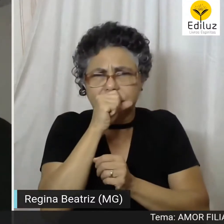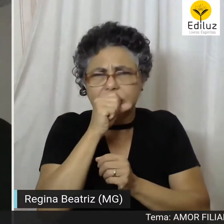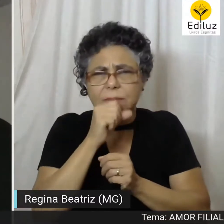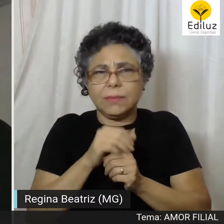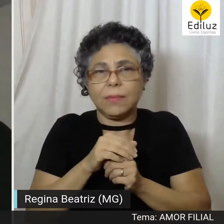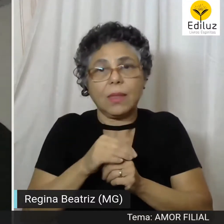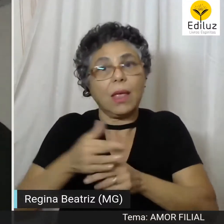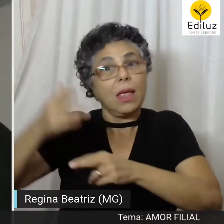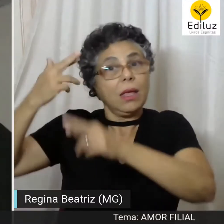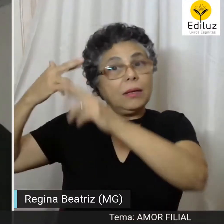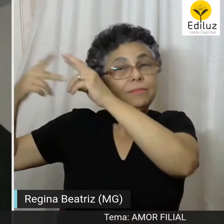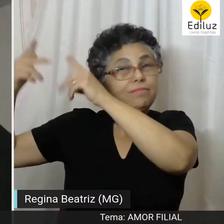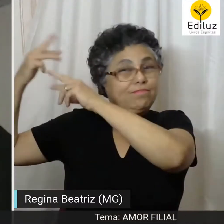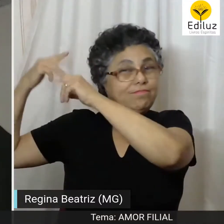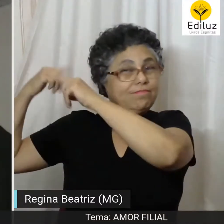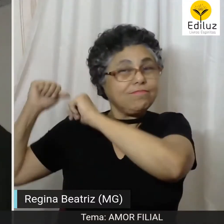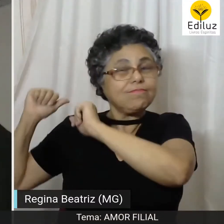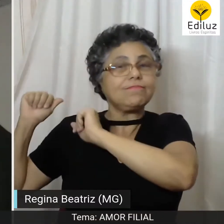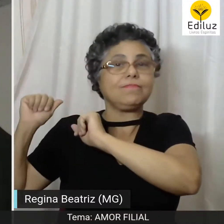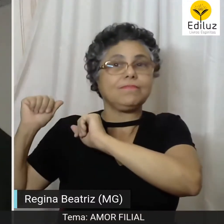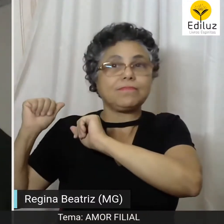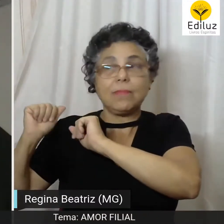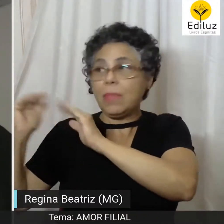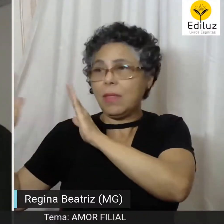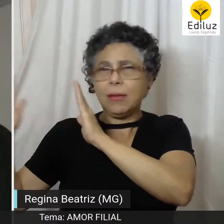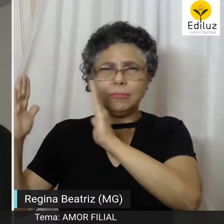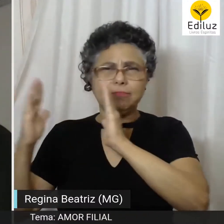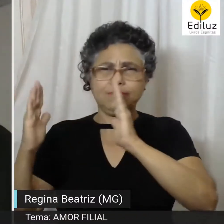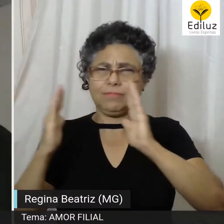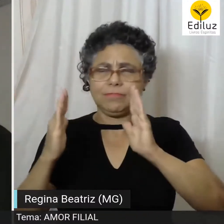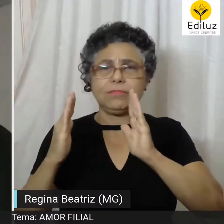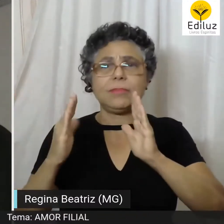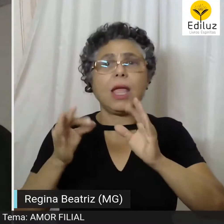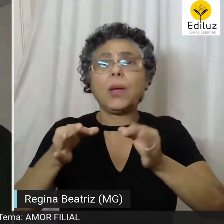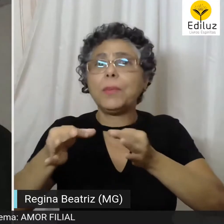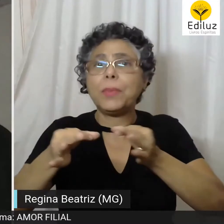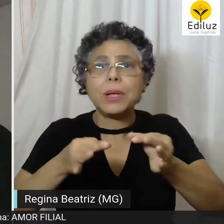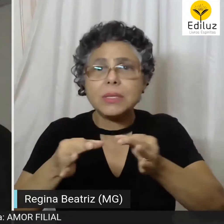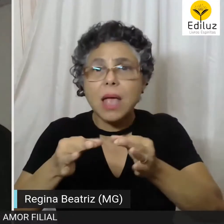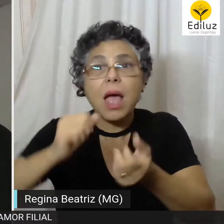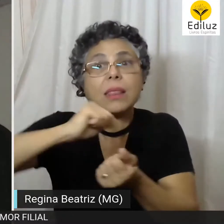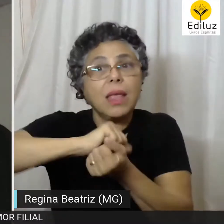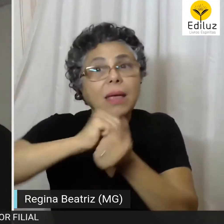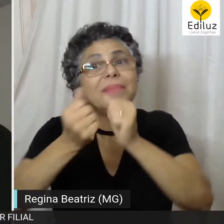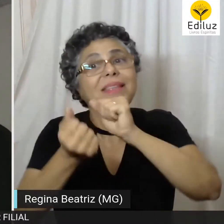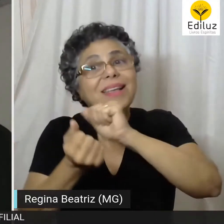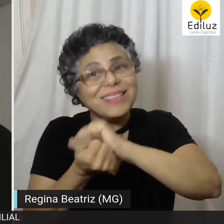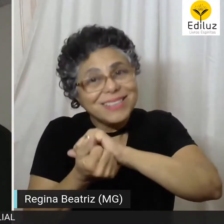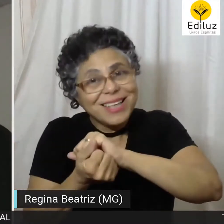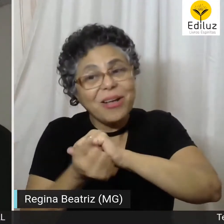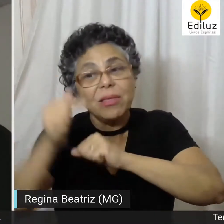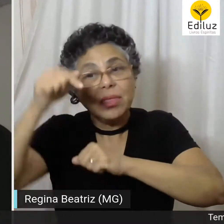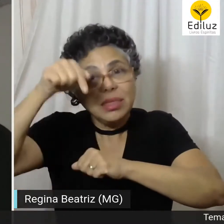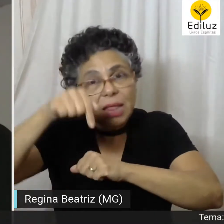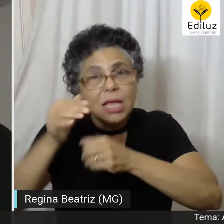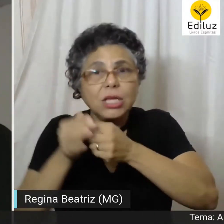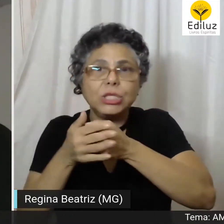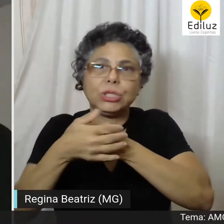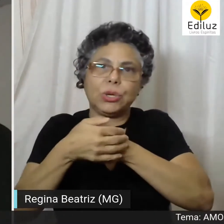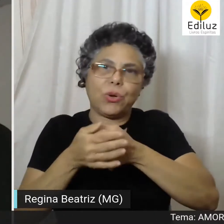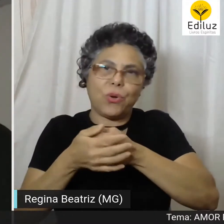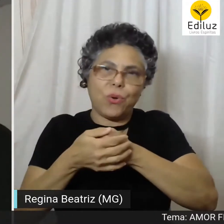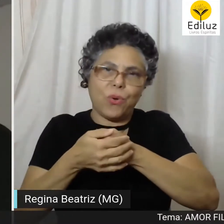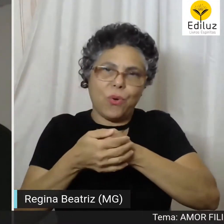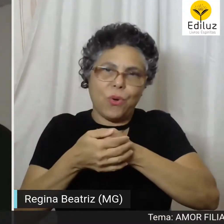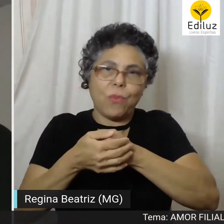e outras fases nesse processo adaptativas do espírito a esse corpo que